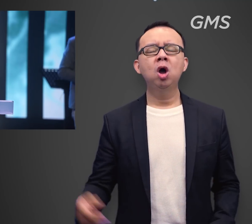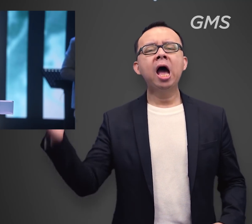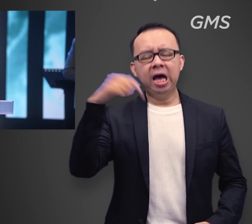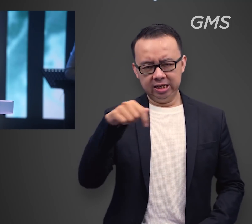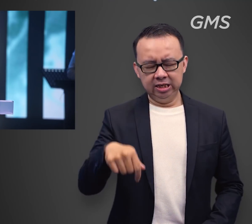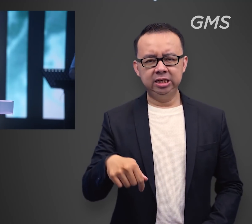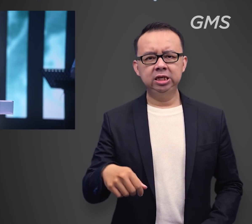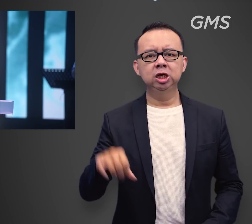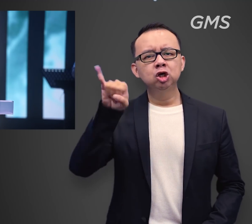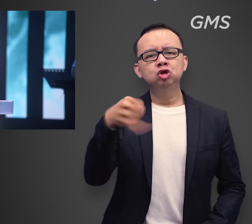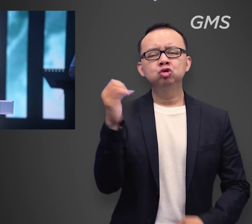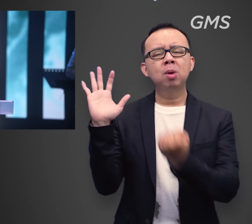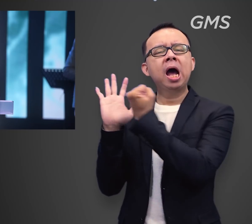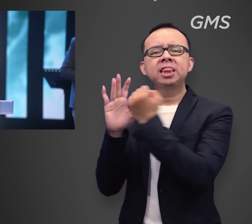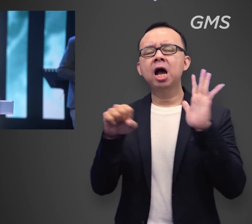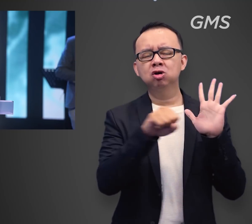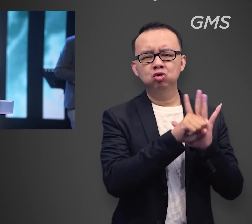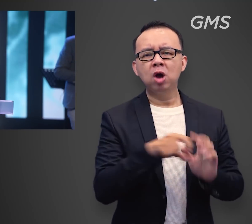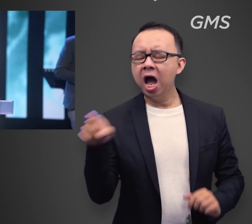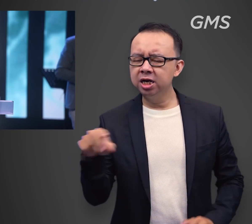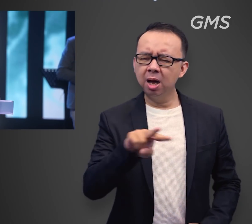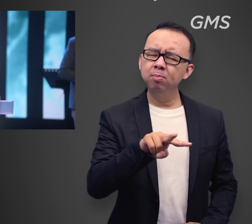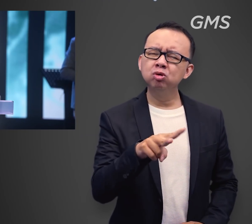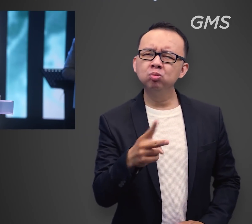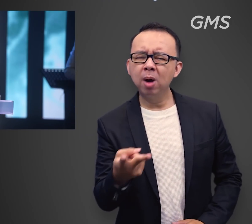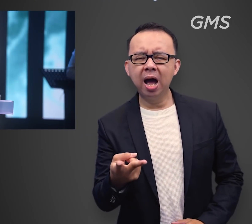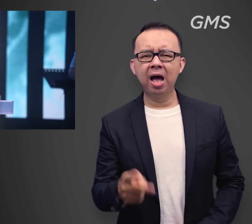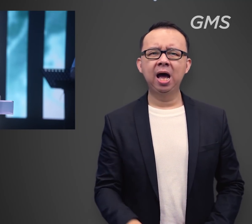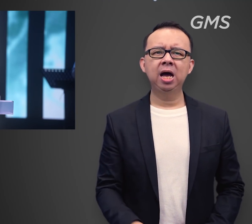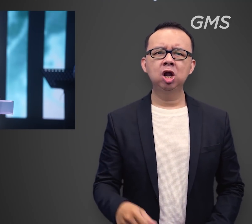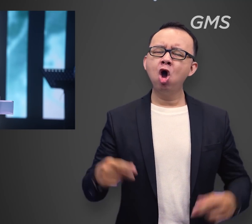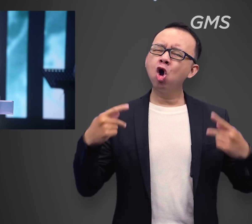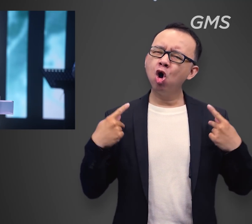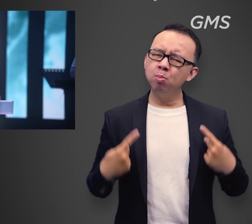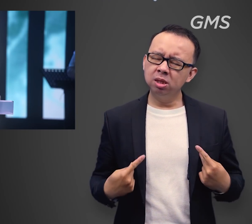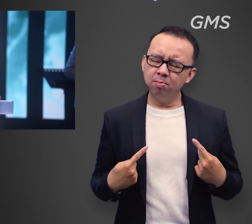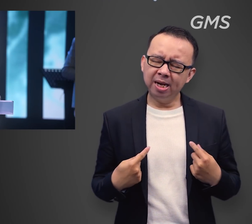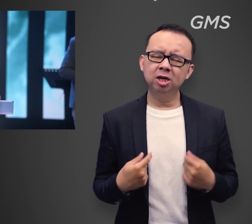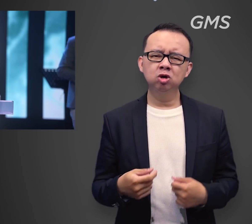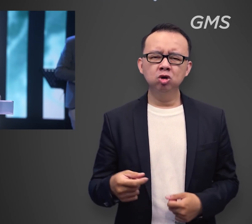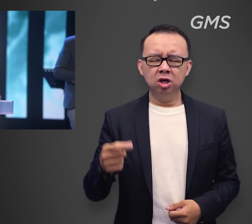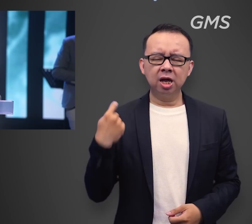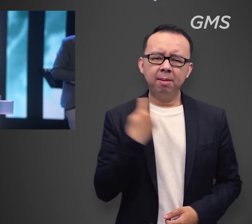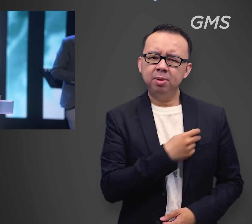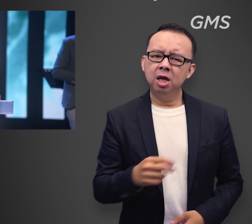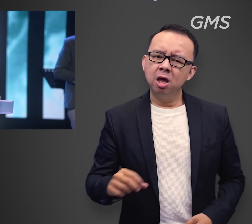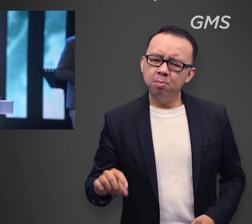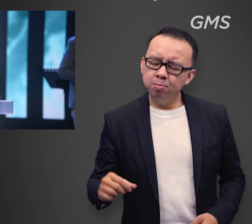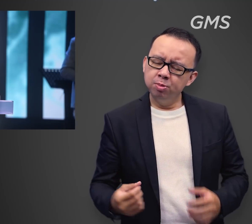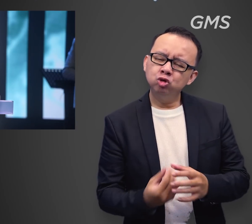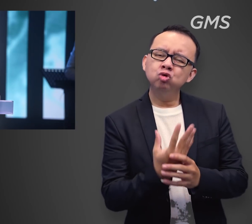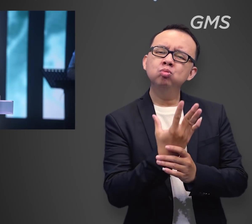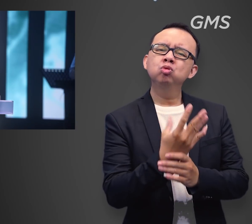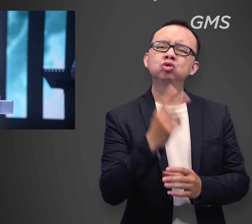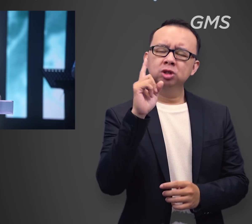Agung, ada satu perubahan, ada satu komitmen untuk kami bertumbuh satu langkah lagi bersama dengan